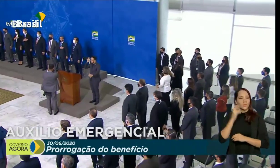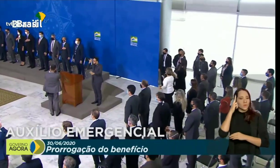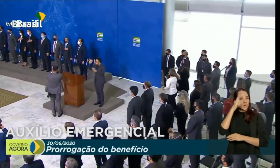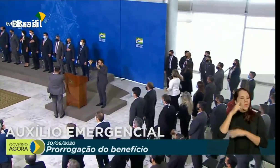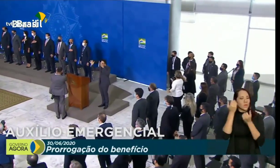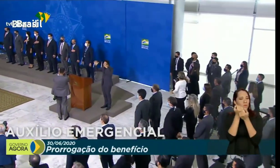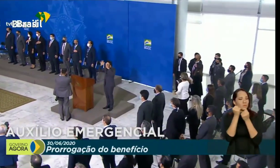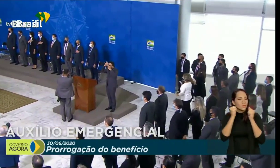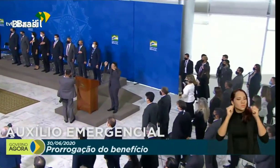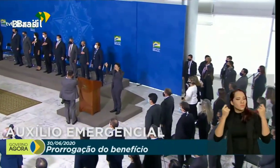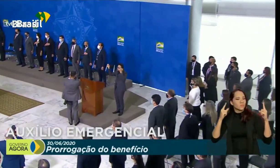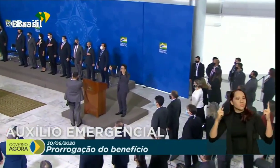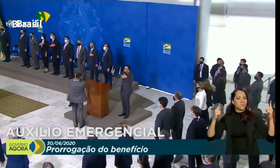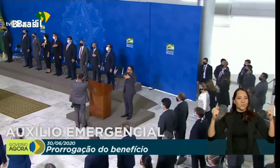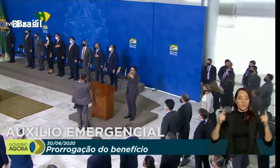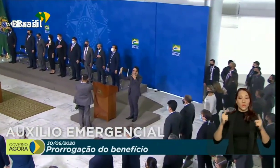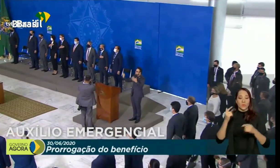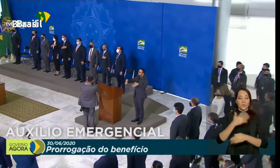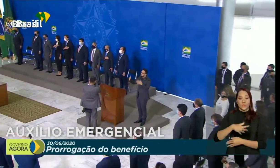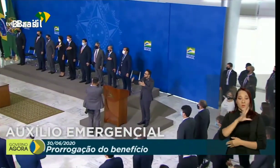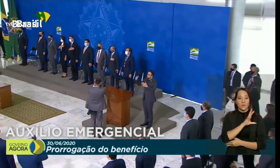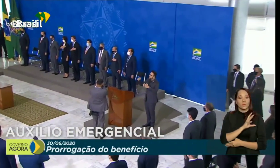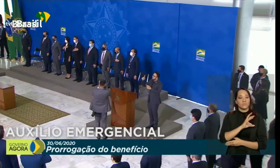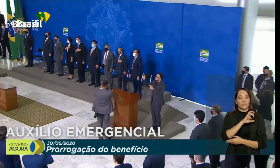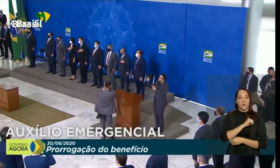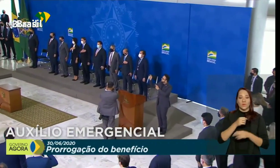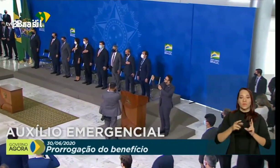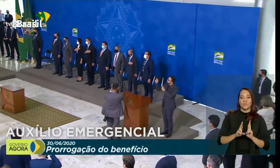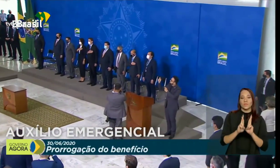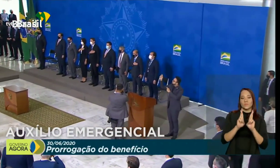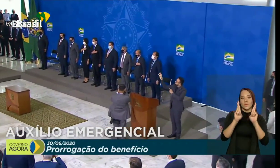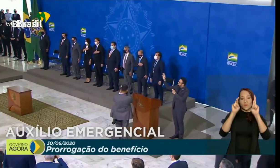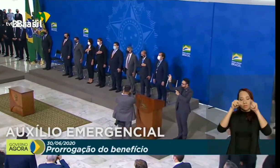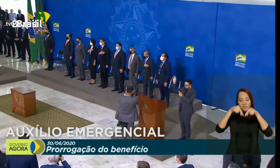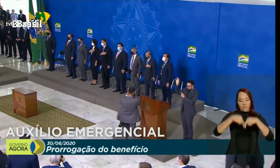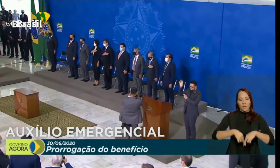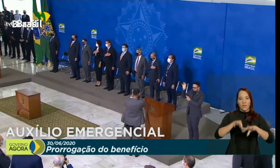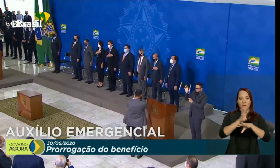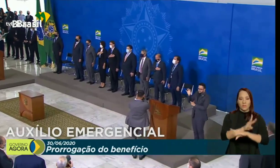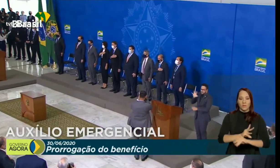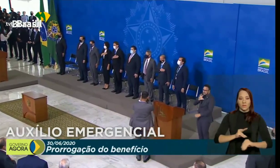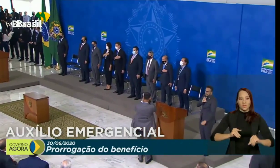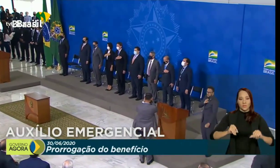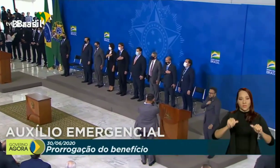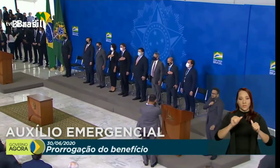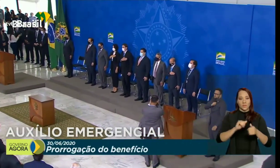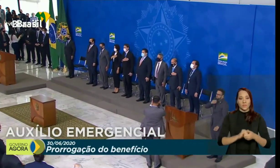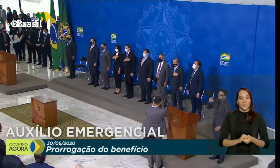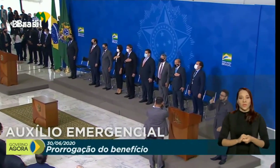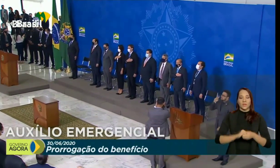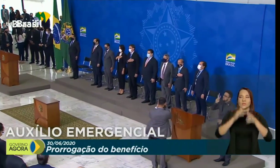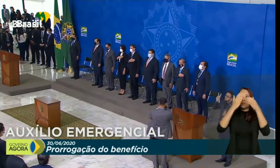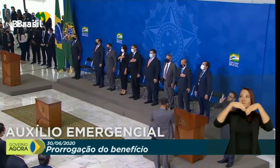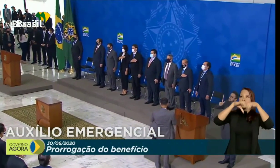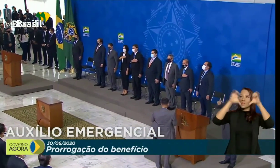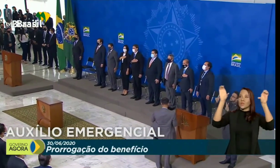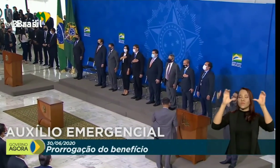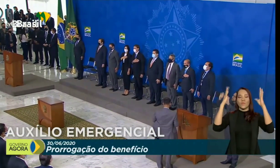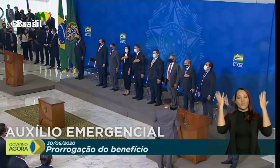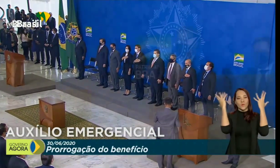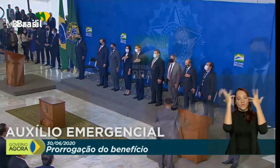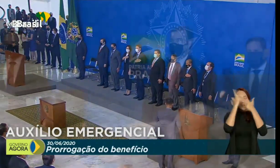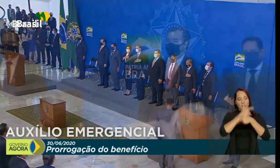sonho imenso, raio vívido, de amor e de esperança a terra desce. Se